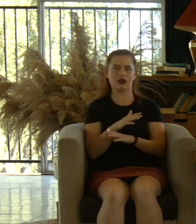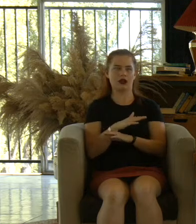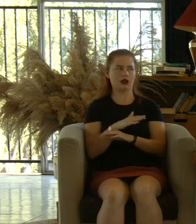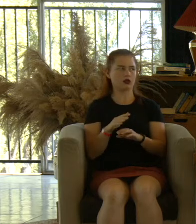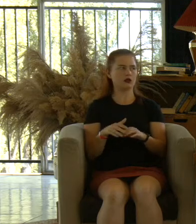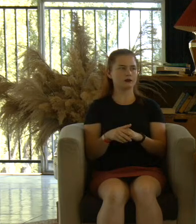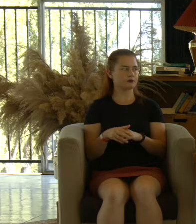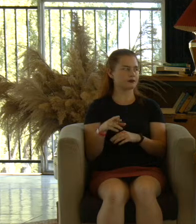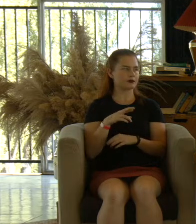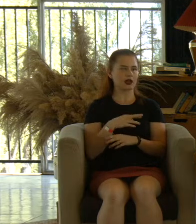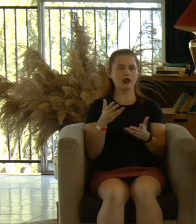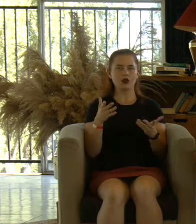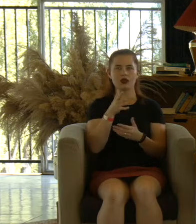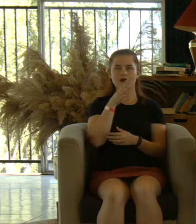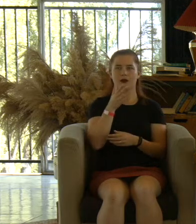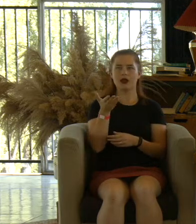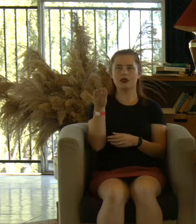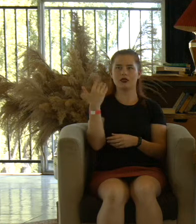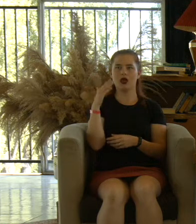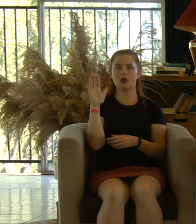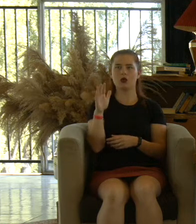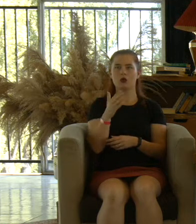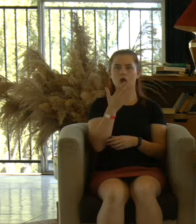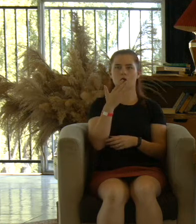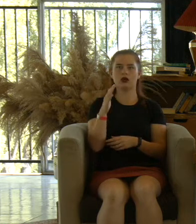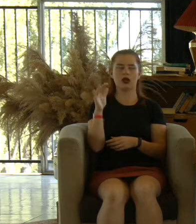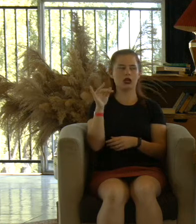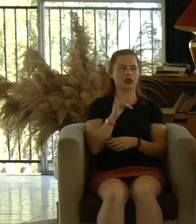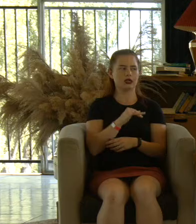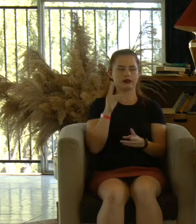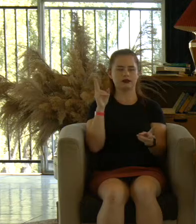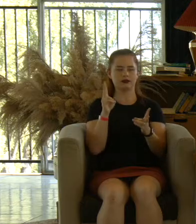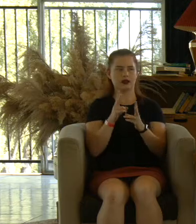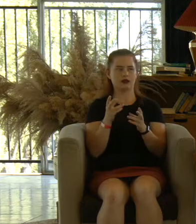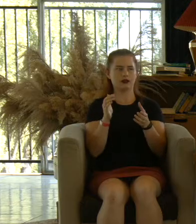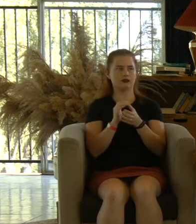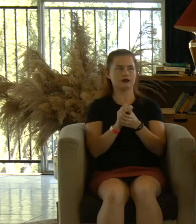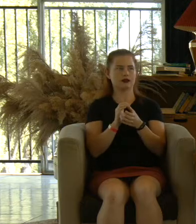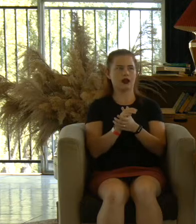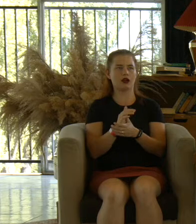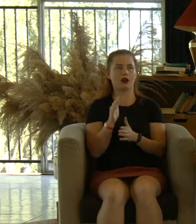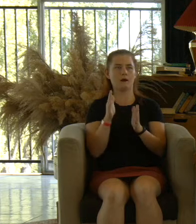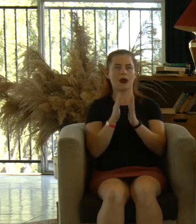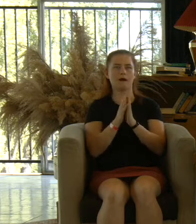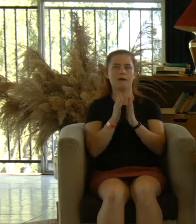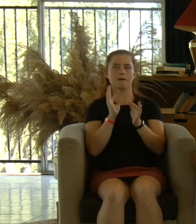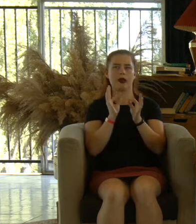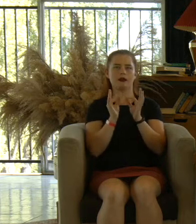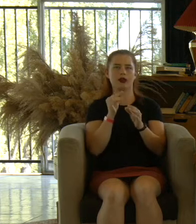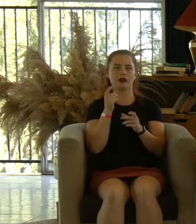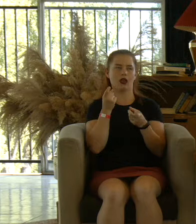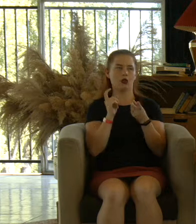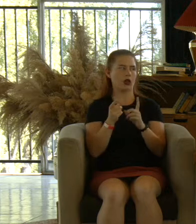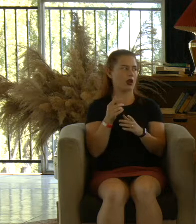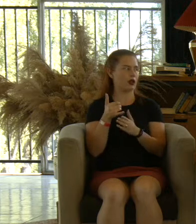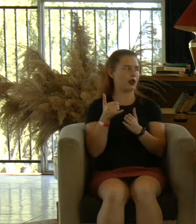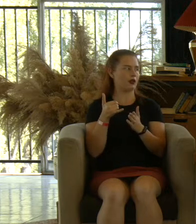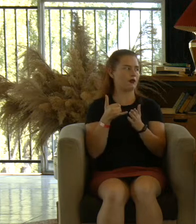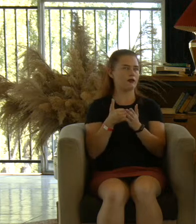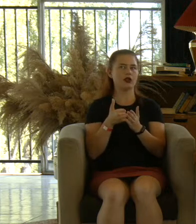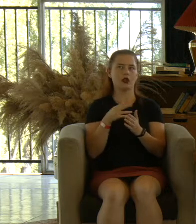Я какое-то время назад гулял по Гудвайну и встретил там своего знакомого, и он меня попросил порекомендовать ему натуральное вино.